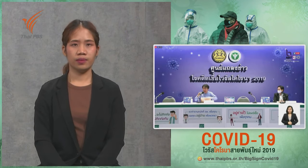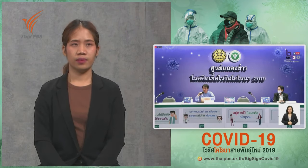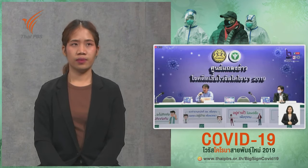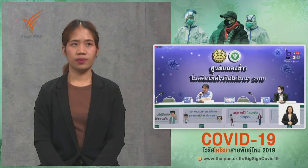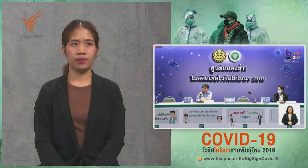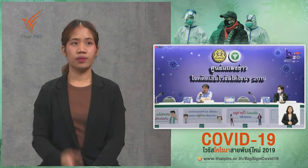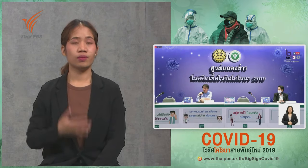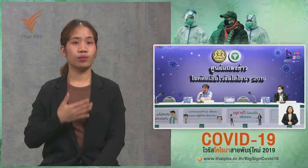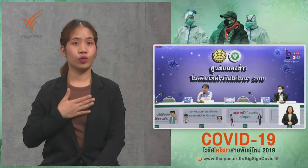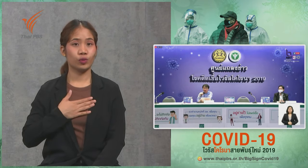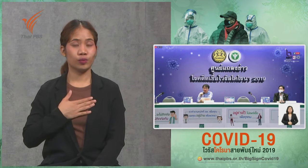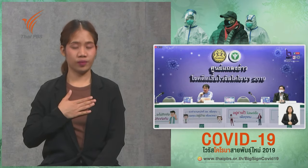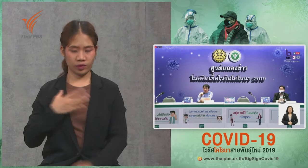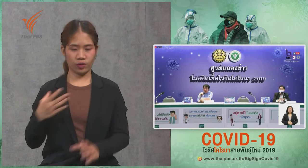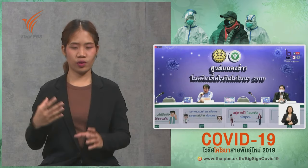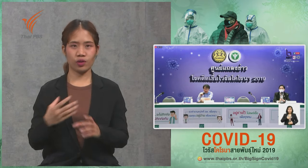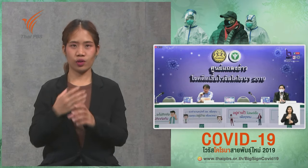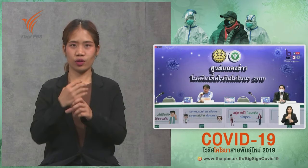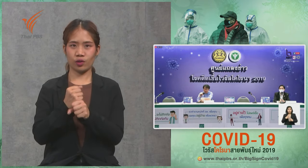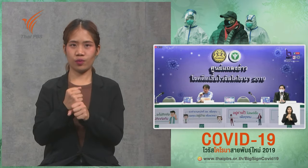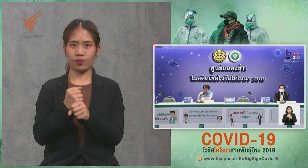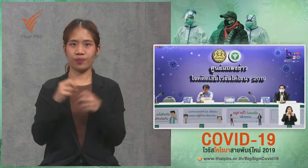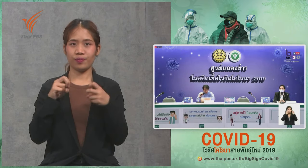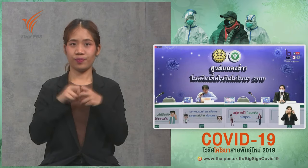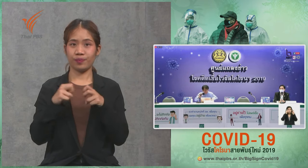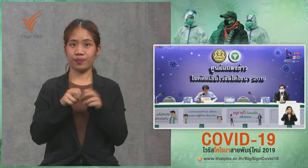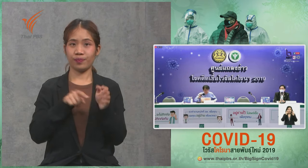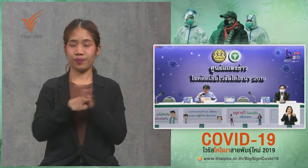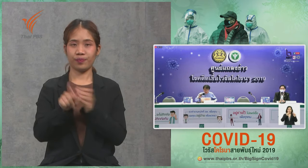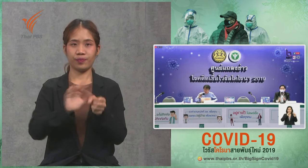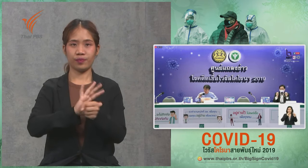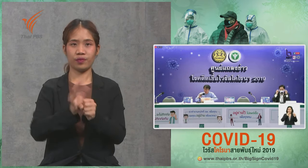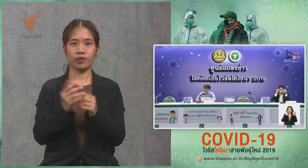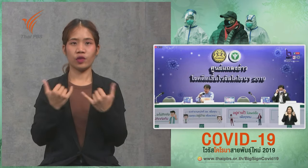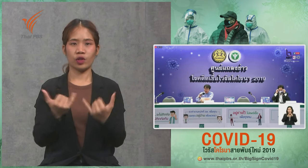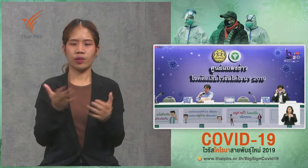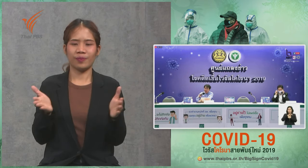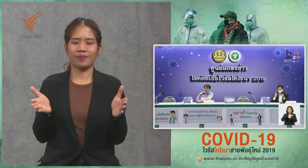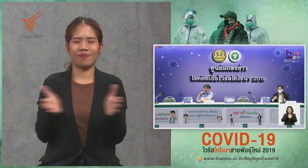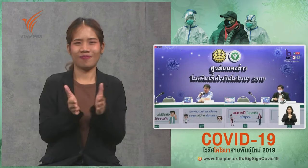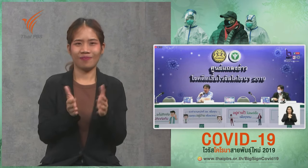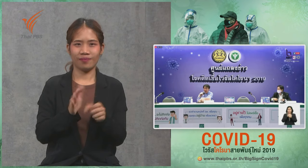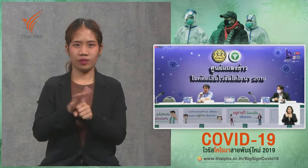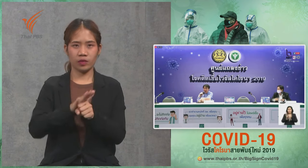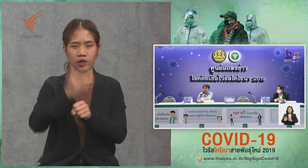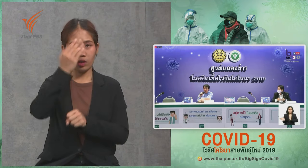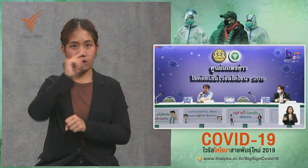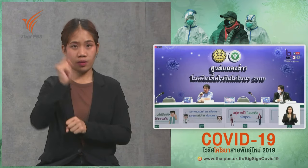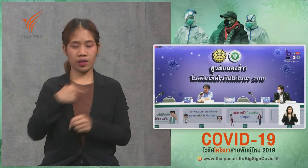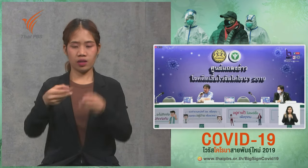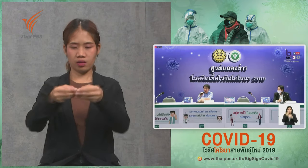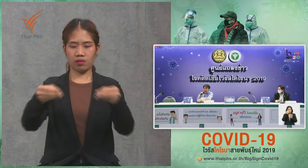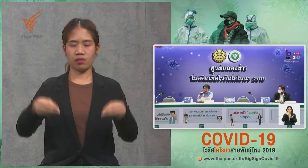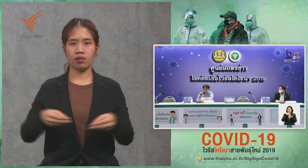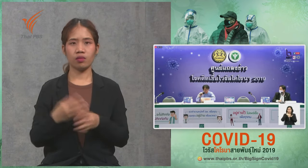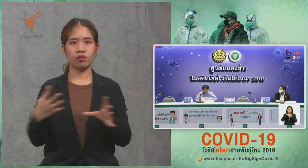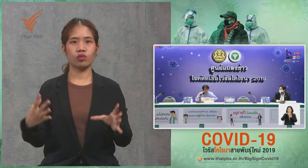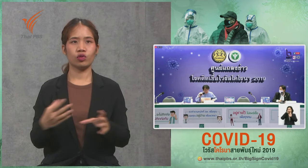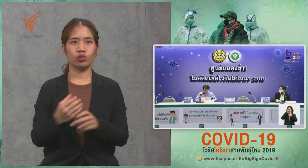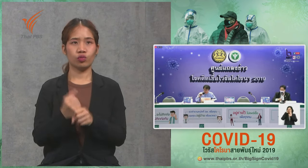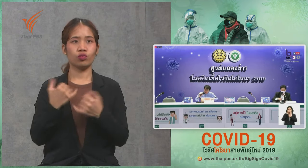ผมขออนุญาตสรุปประเด็นเรื่องเกี่ยวกับสถานการณ์สั้นๆเร็วๆนะครับเพราะว่าตัวเรื่องของการรายงานสถานการณ์เนี่ยเข้าใจว่